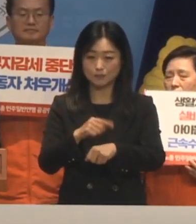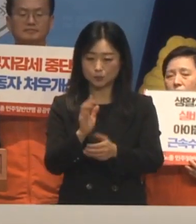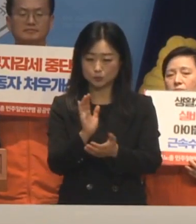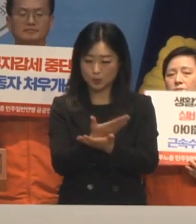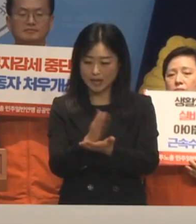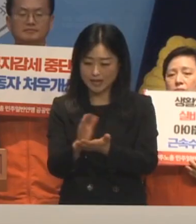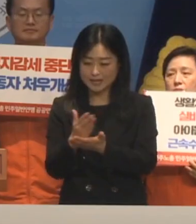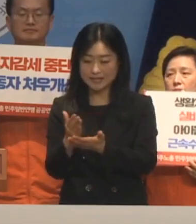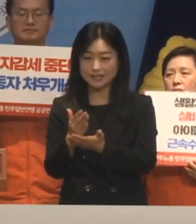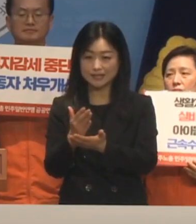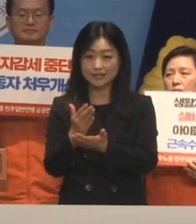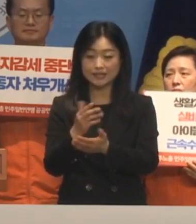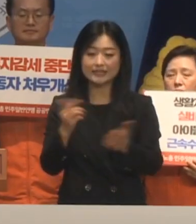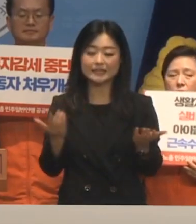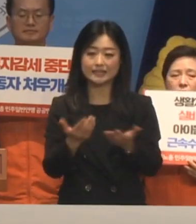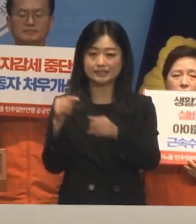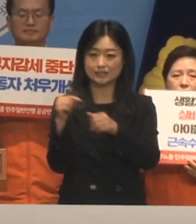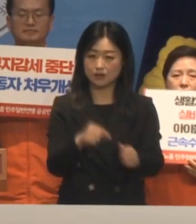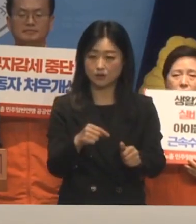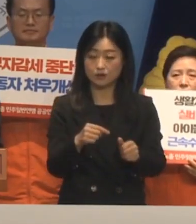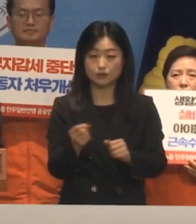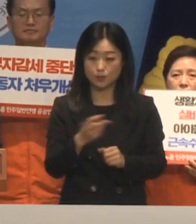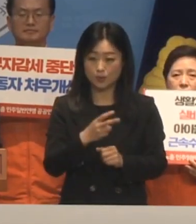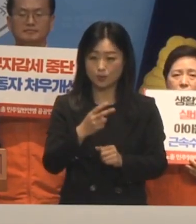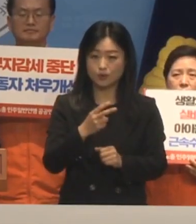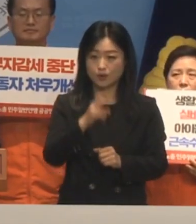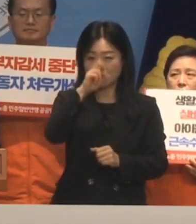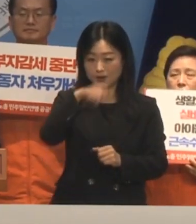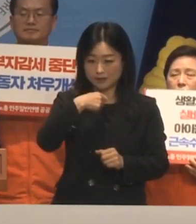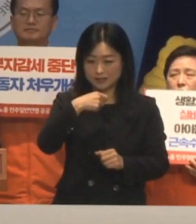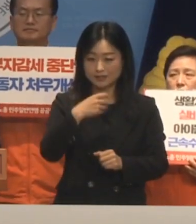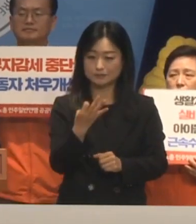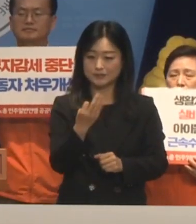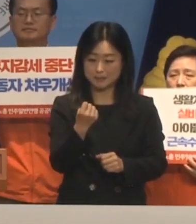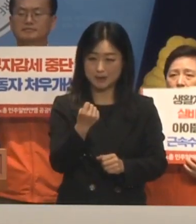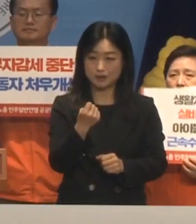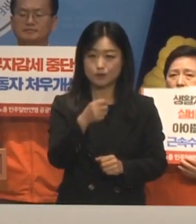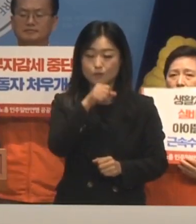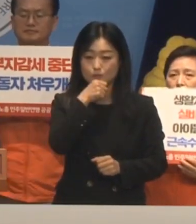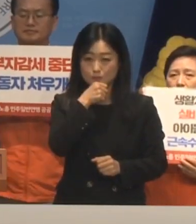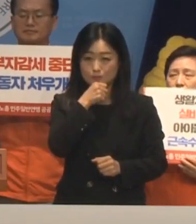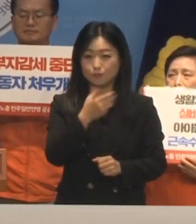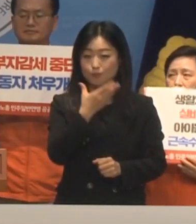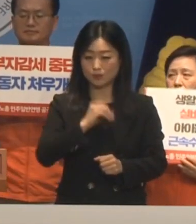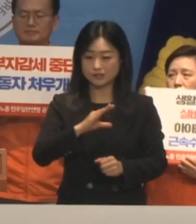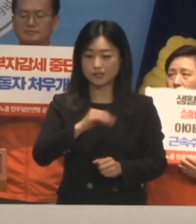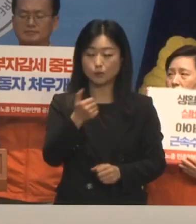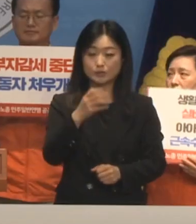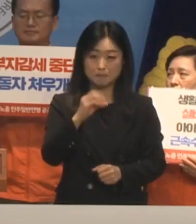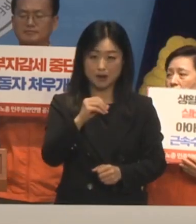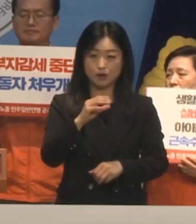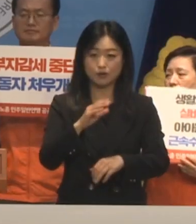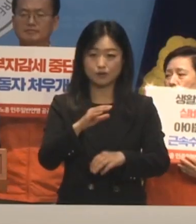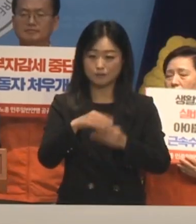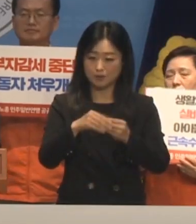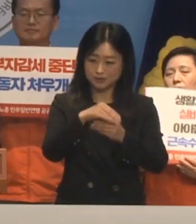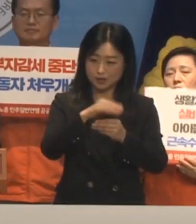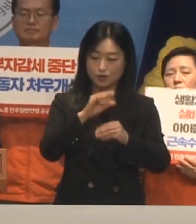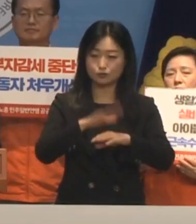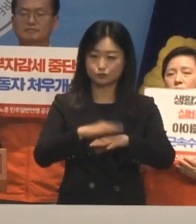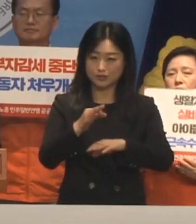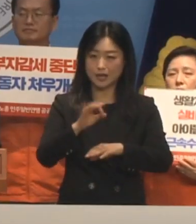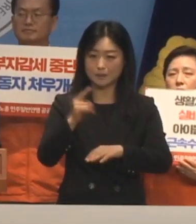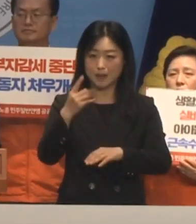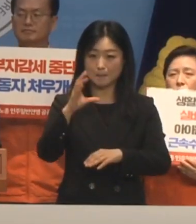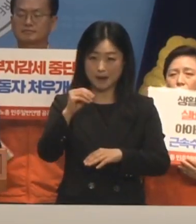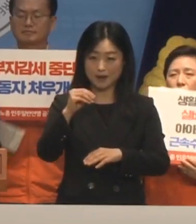하고 처우 개선을 위해 식비 14만 원과 복지 포인트 연간 50만 원, 명절 상여금 100만 원을